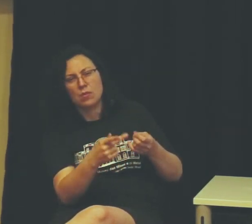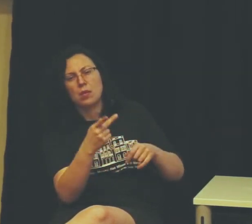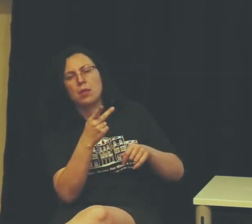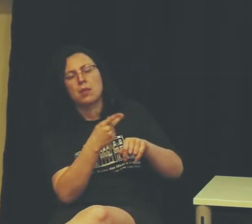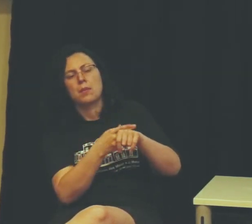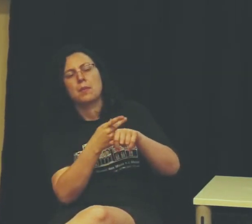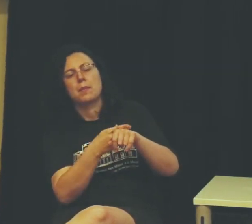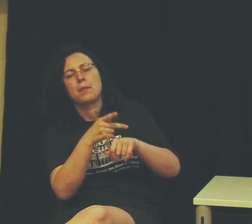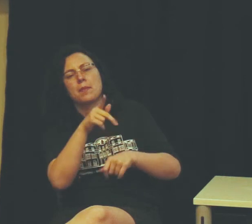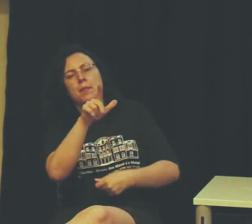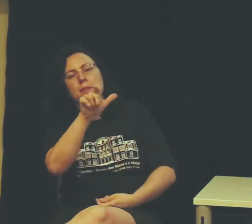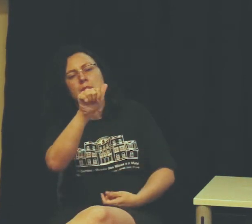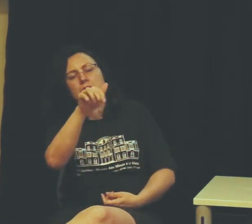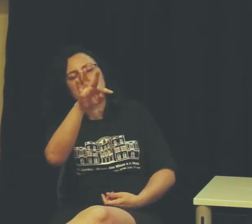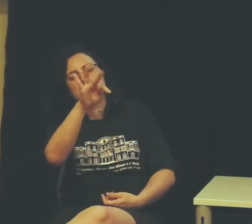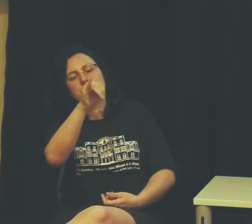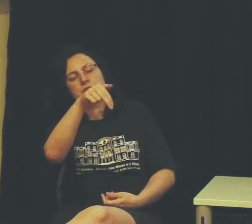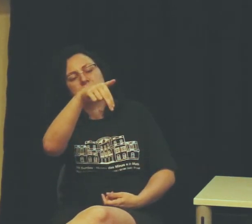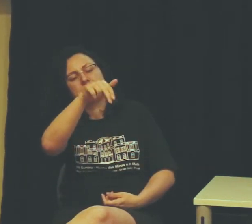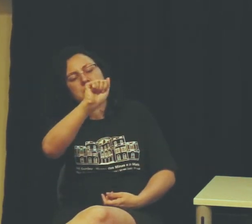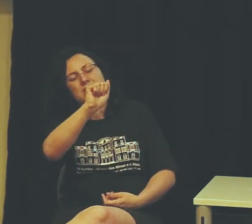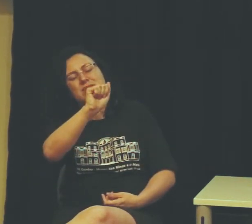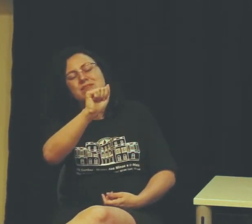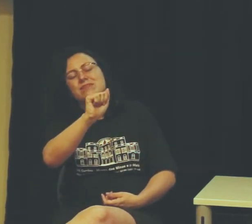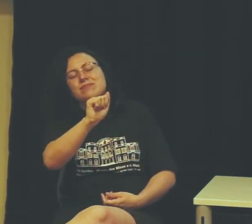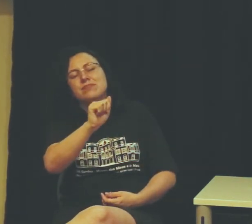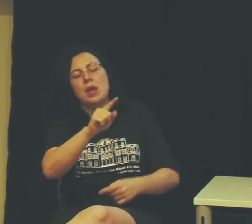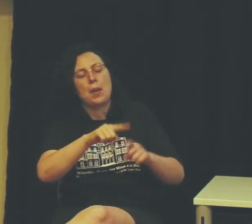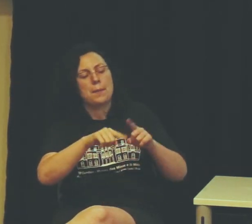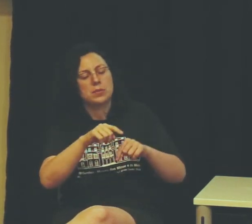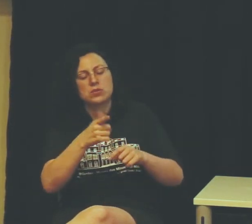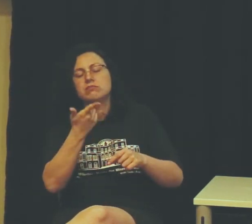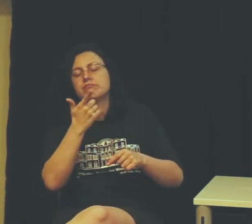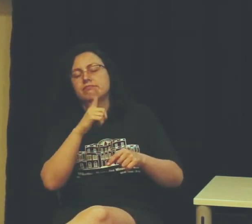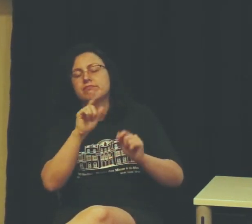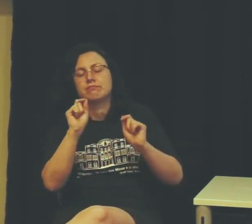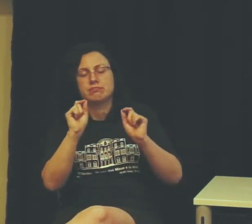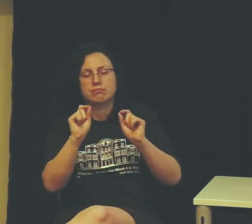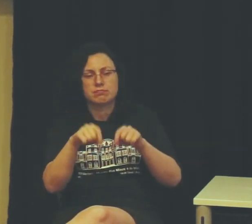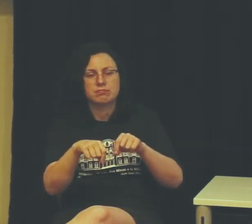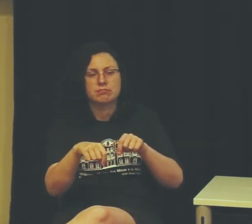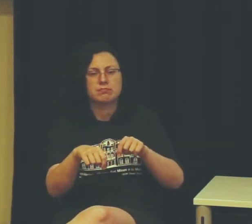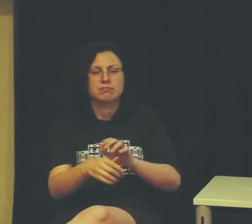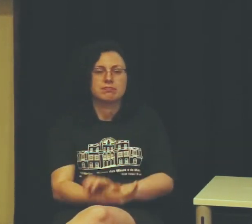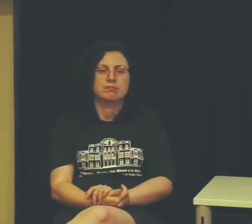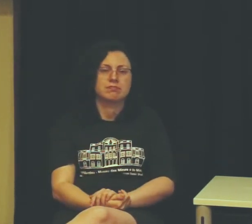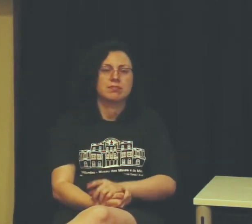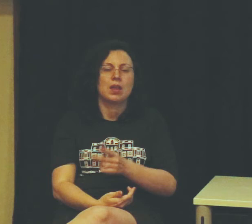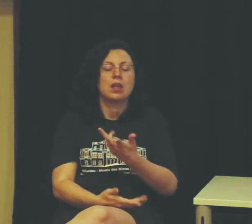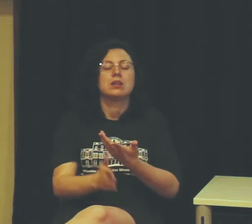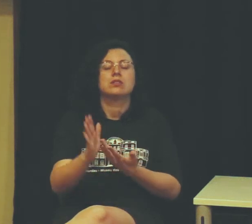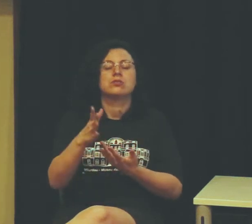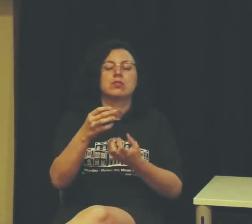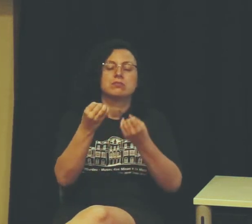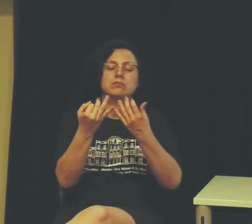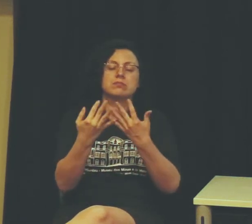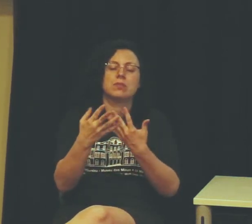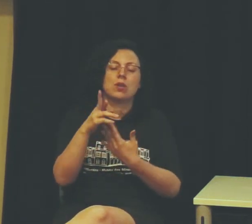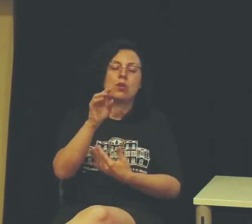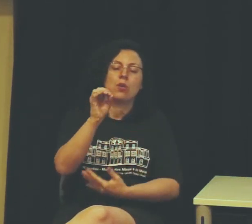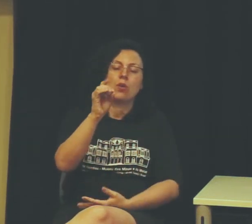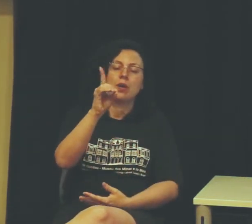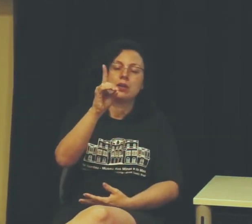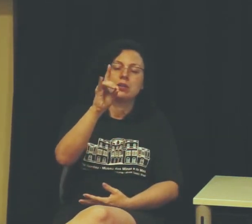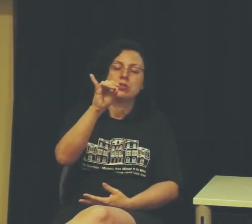convertia esses objetos. Então, digamos assim, seria fácil de imaginar que ele já descreveu o ródio, ele já descreveu